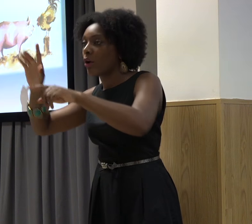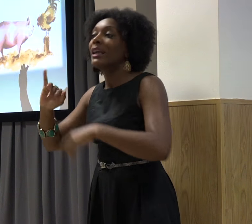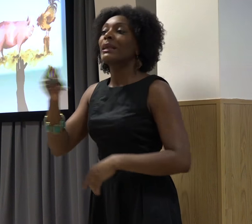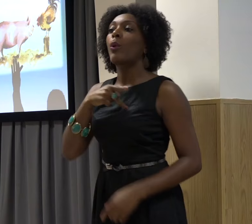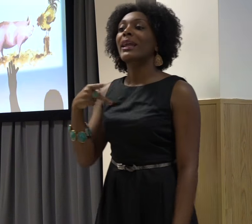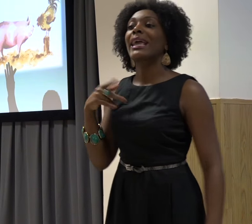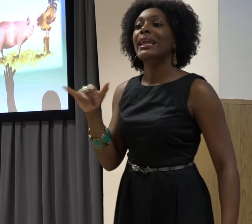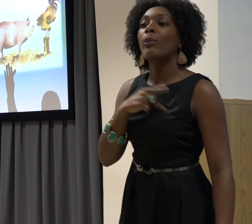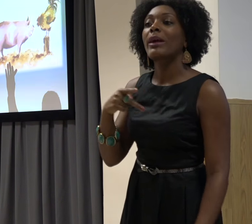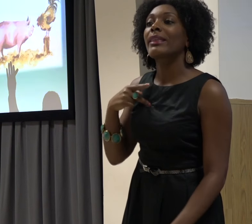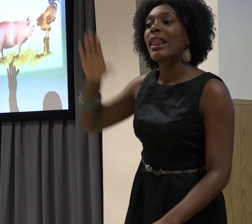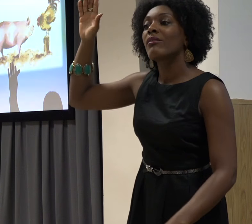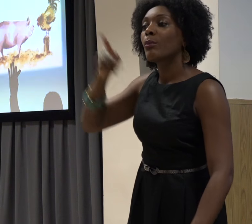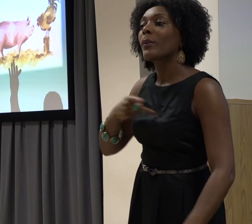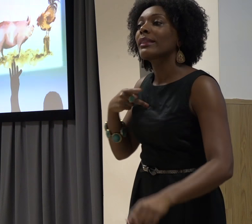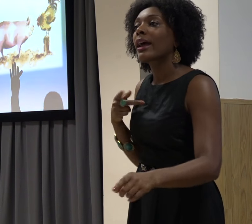sont propriétaires?